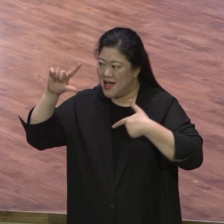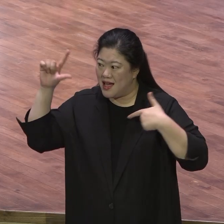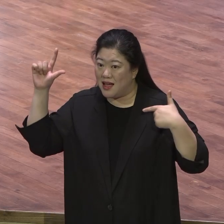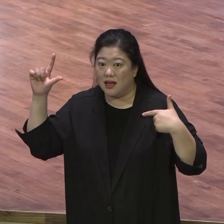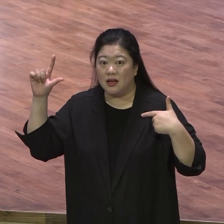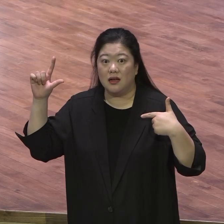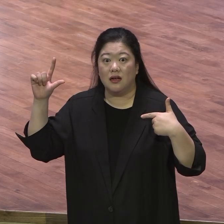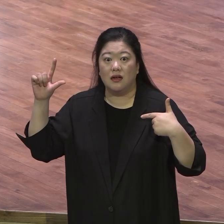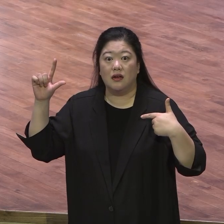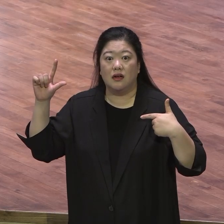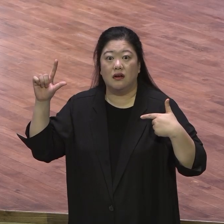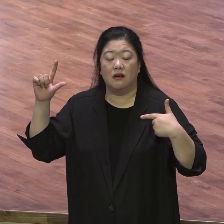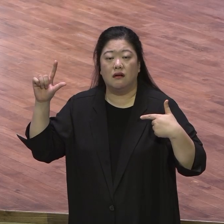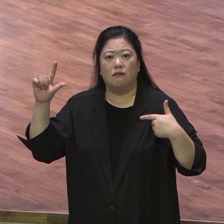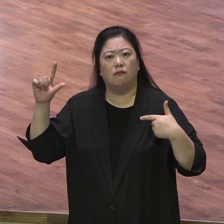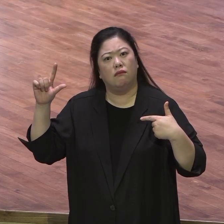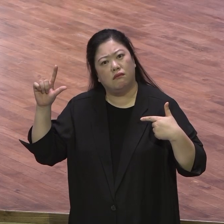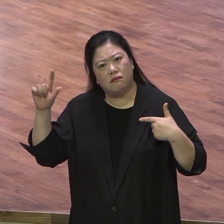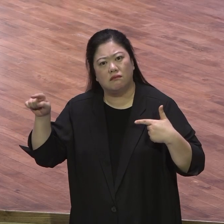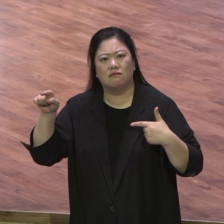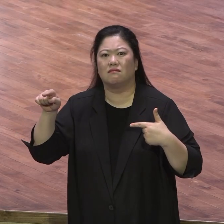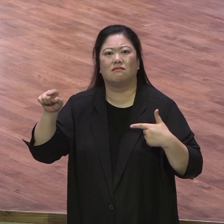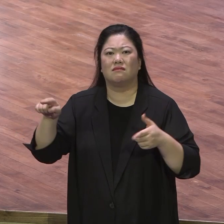아직도 장식의 3장에 빠지는 사람